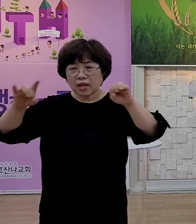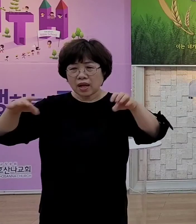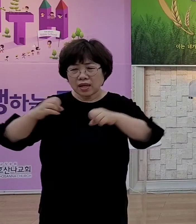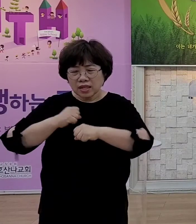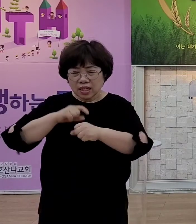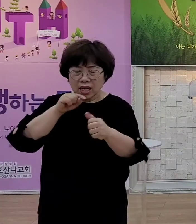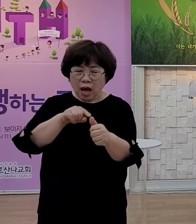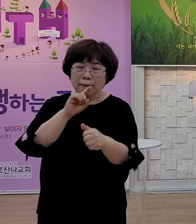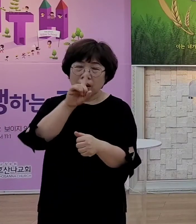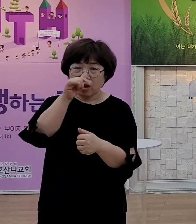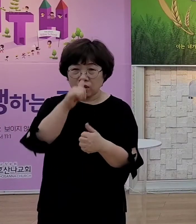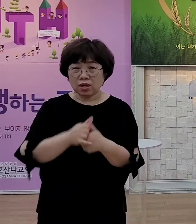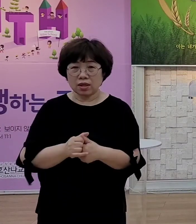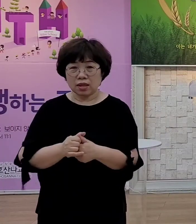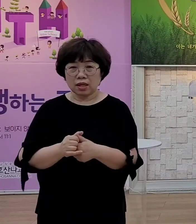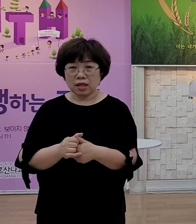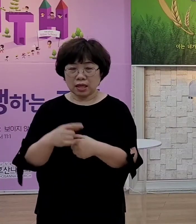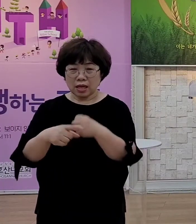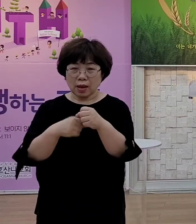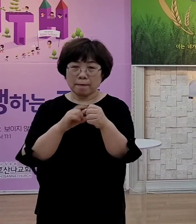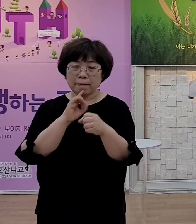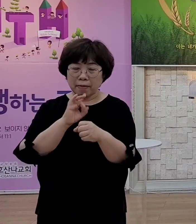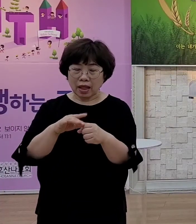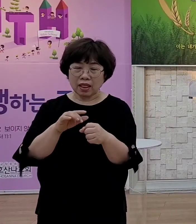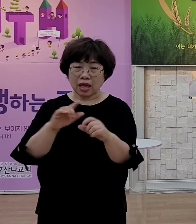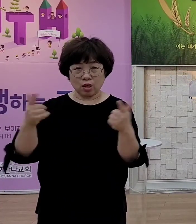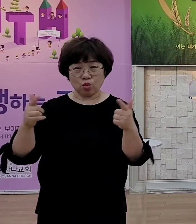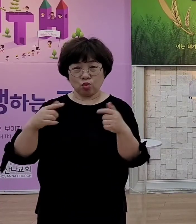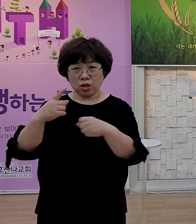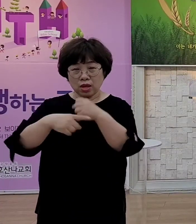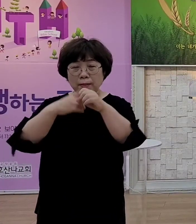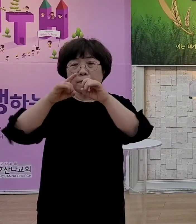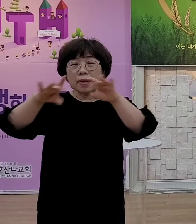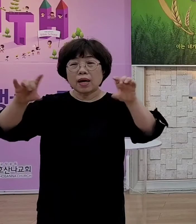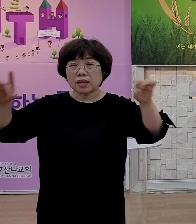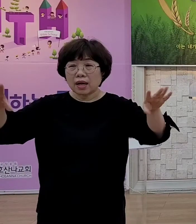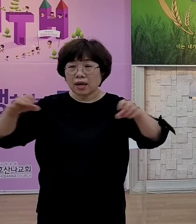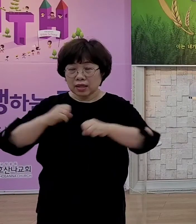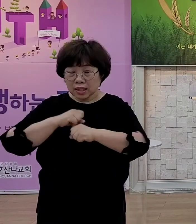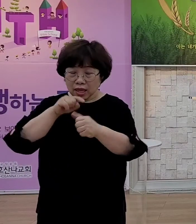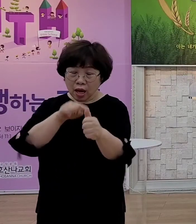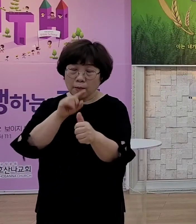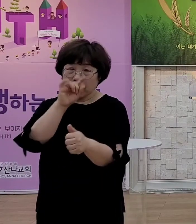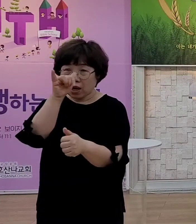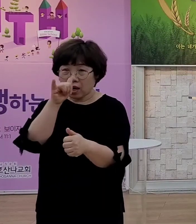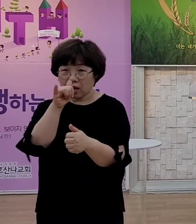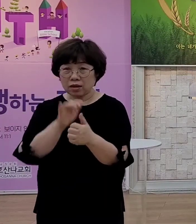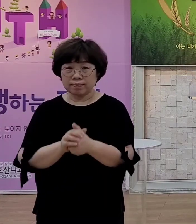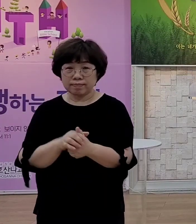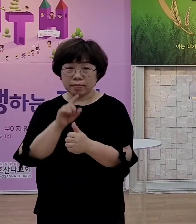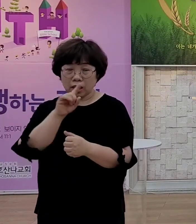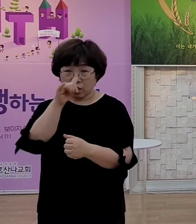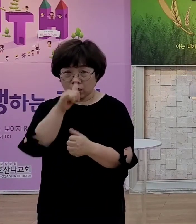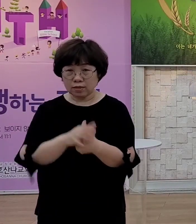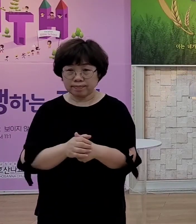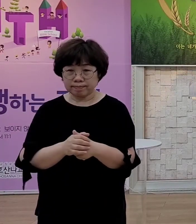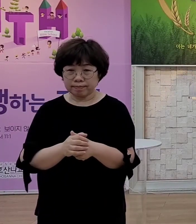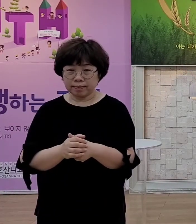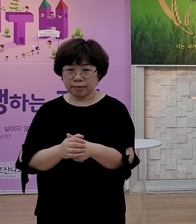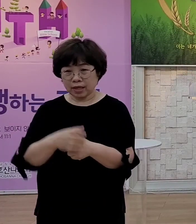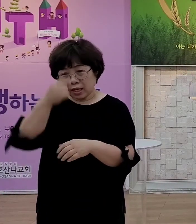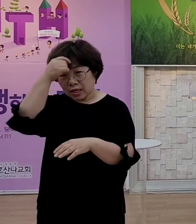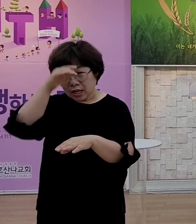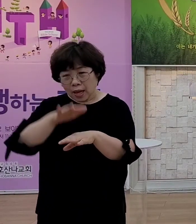지키라 이렇게 명령하셨습니다. 그러니까 이게 무슨 뜻이냐면 그냥 한 번의 예배로 어떤 한